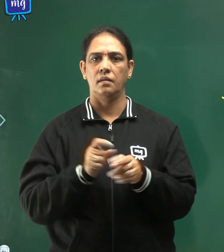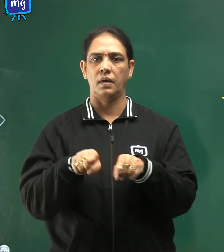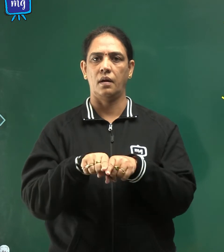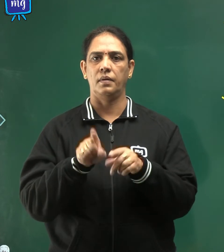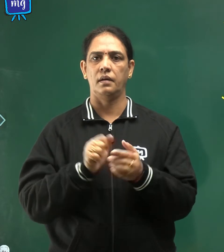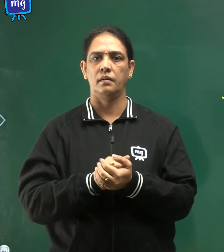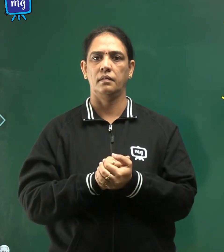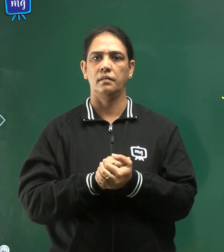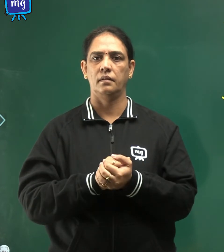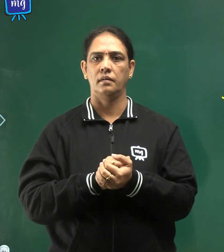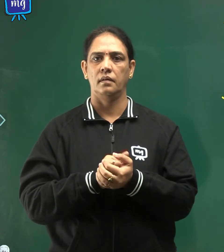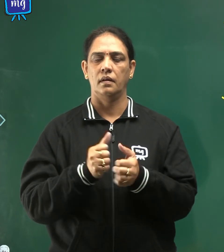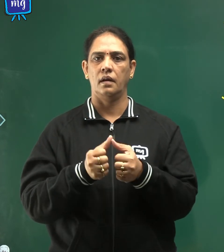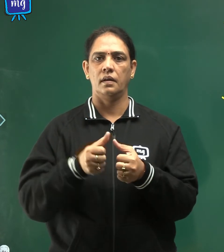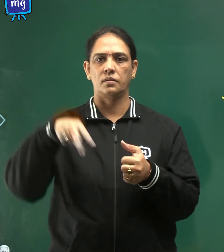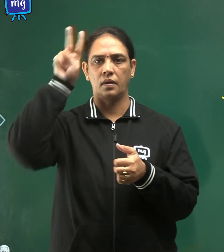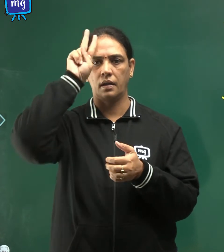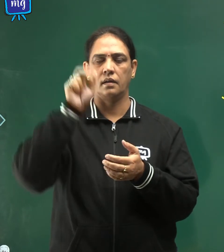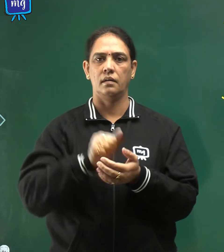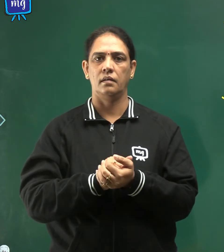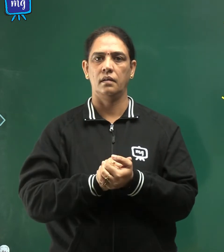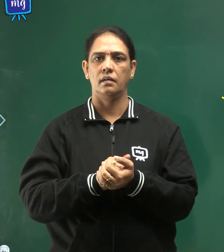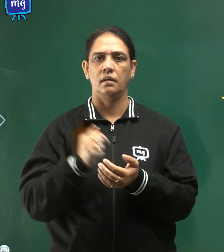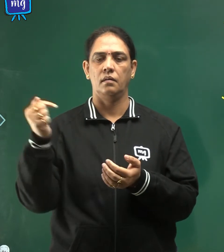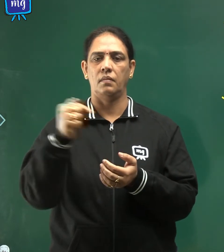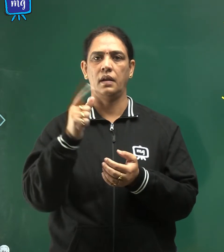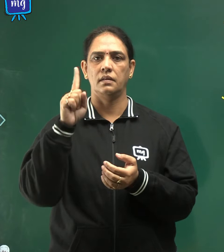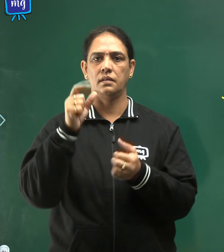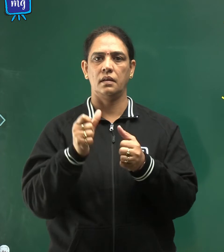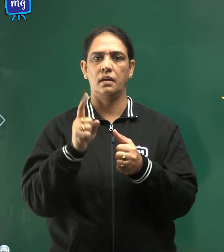बराबर a² - 1।